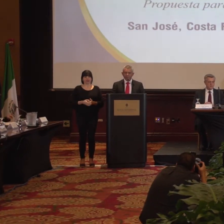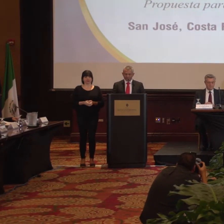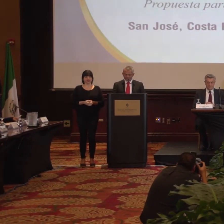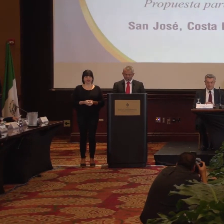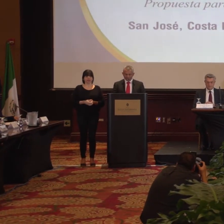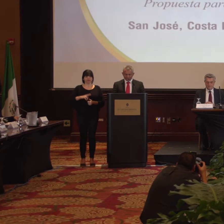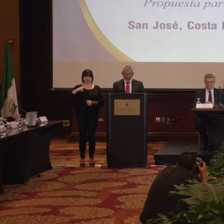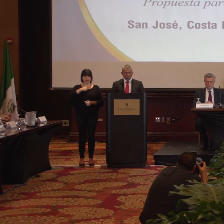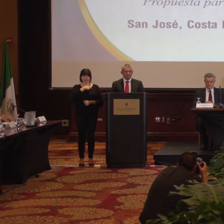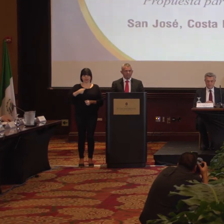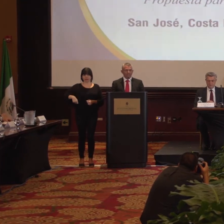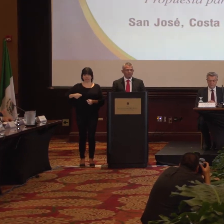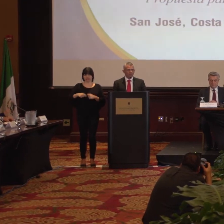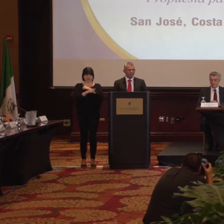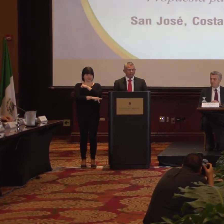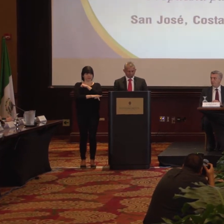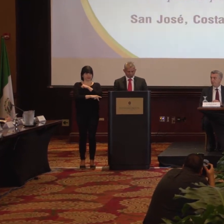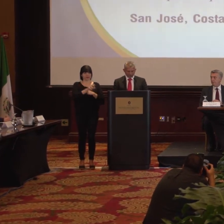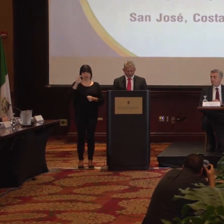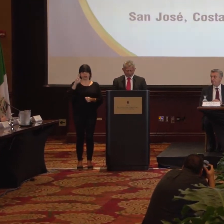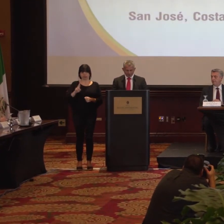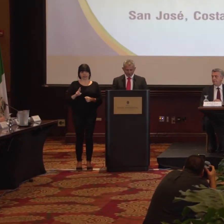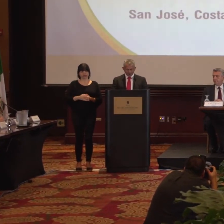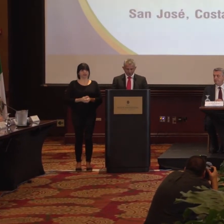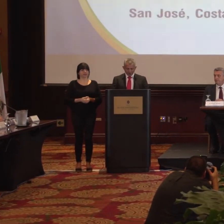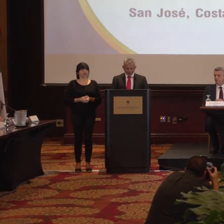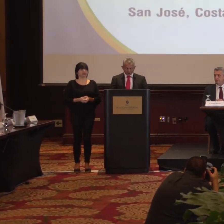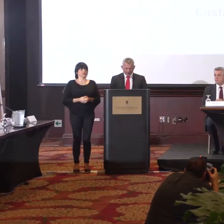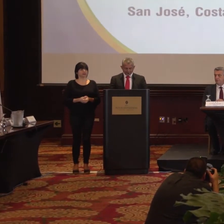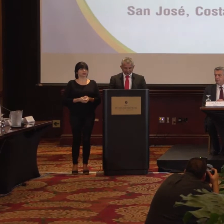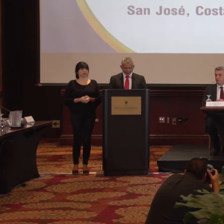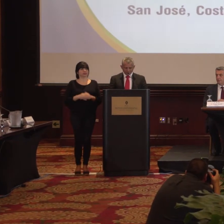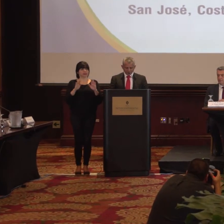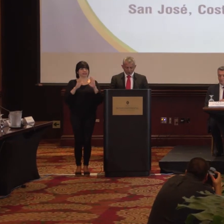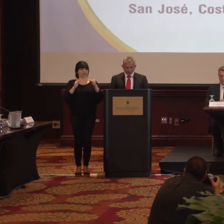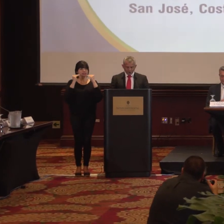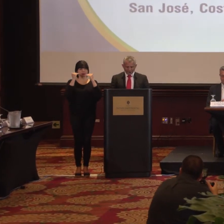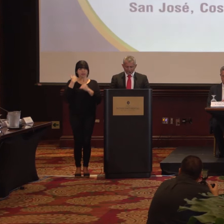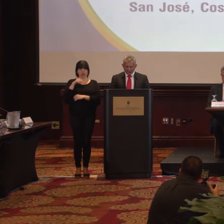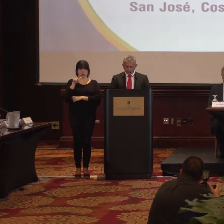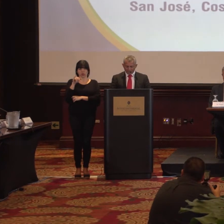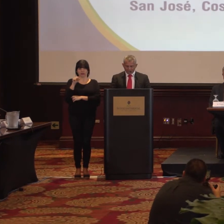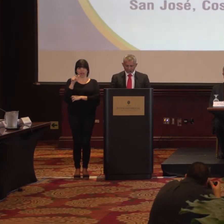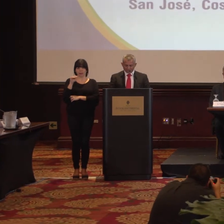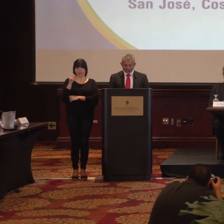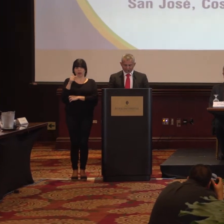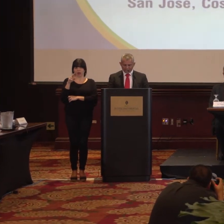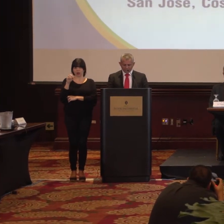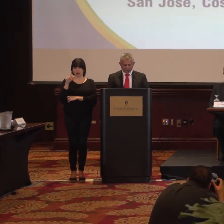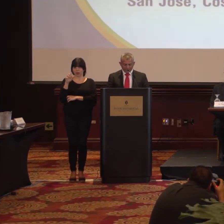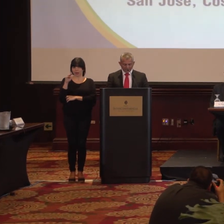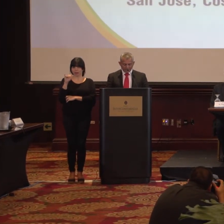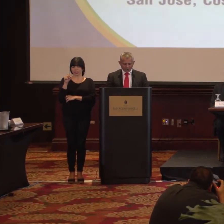Echeverría vicepresidenta de la República de Costa Rica excelentísimo Señor Luis almagro lemes